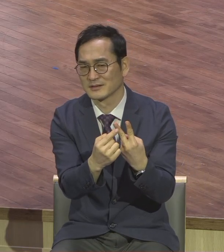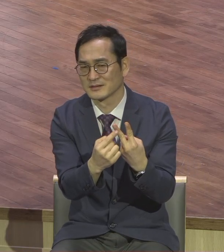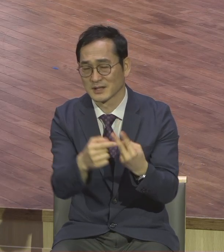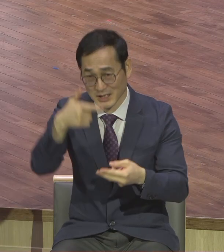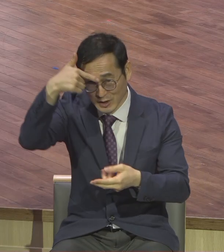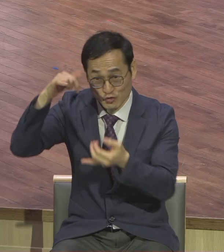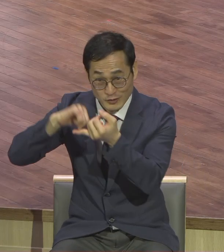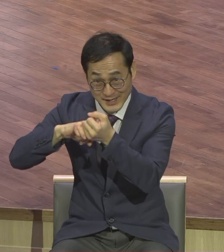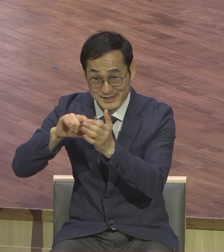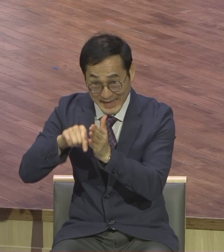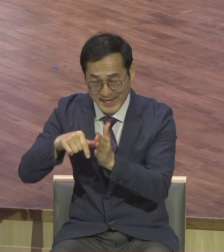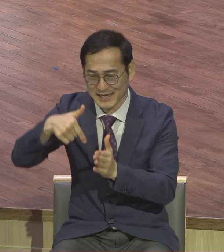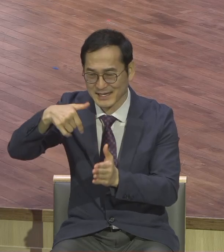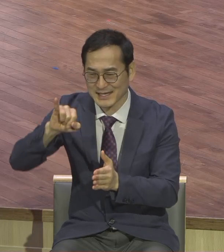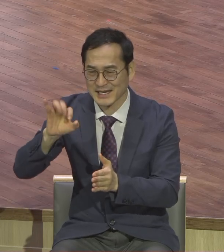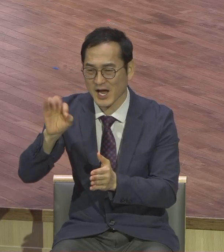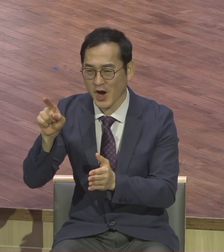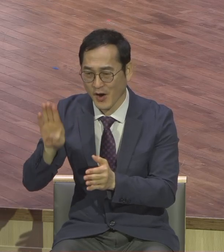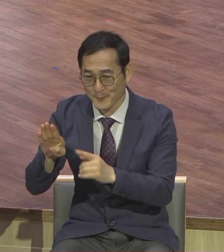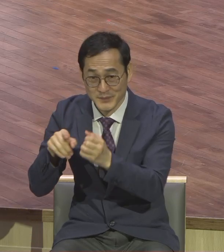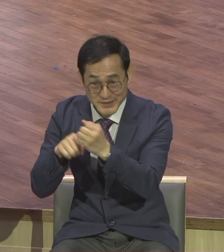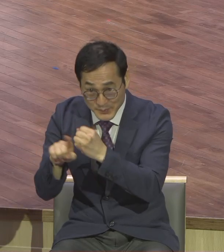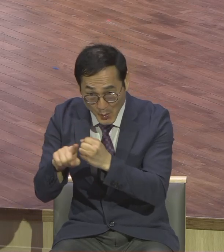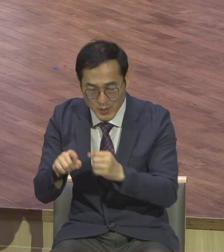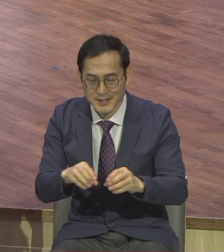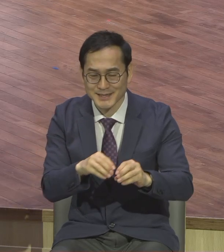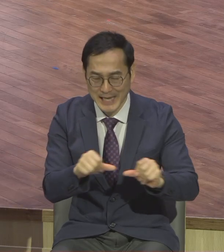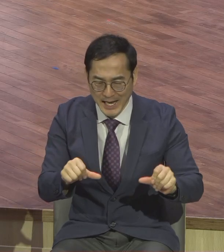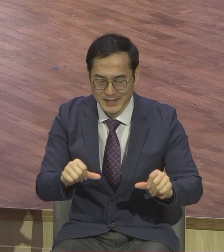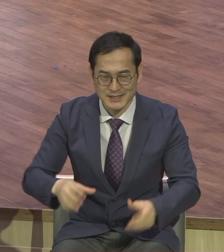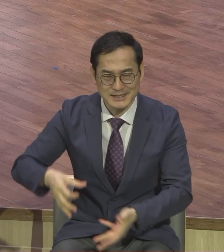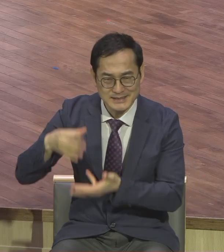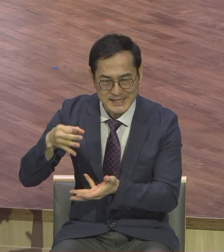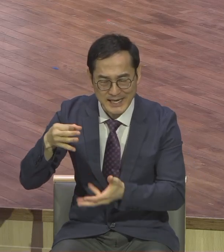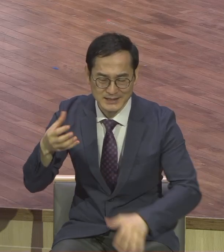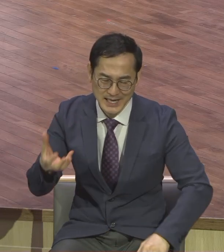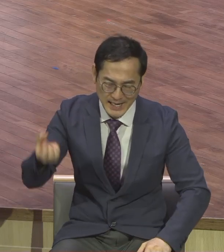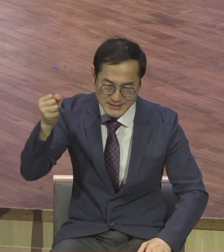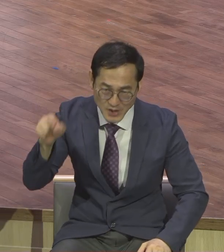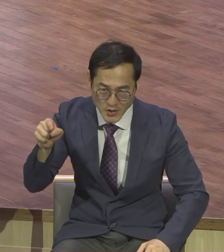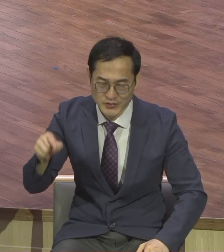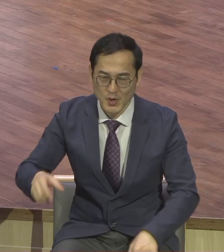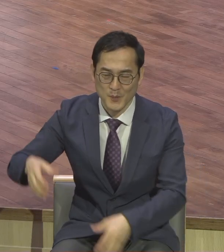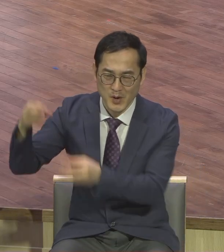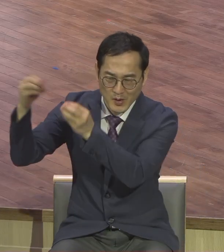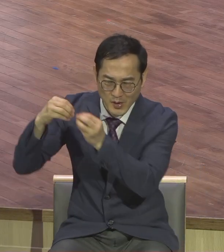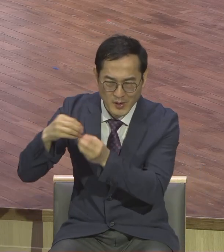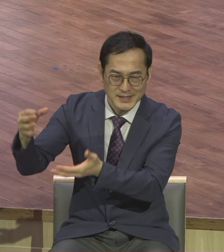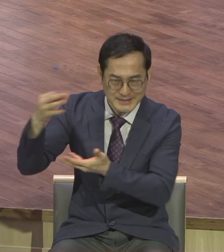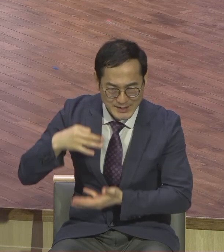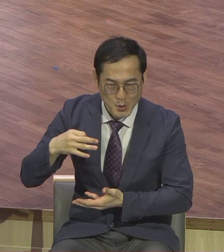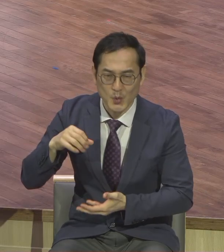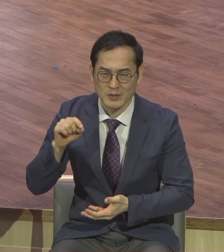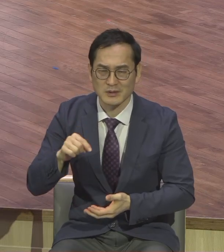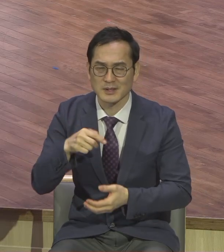구약 성경에서 기업은 땅, 재산, 소유, 상속 그런 뜻으로